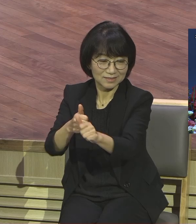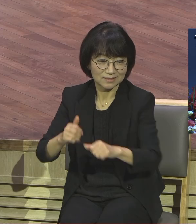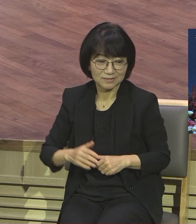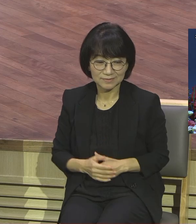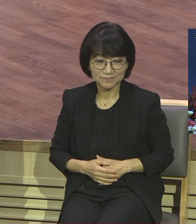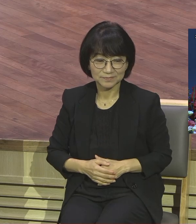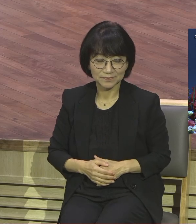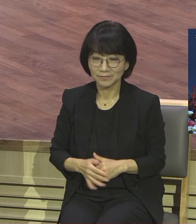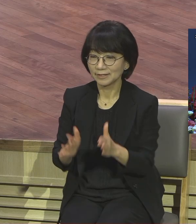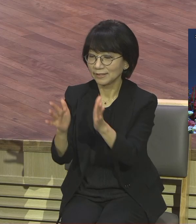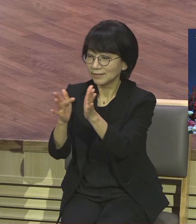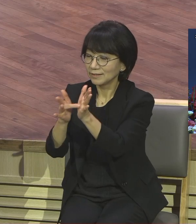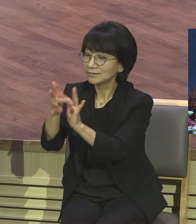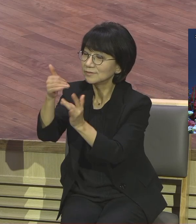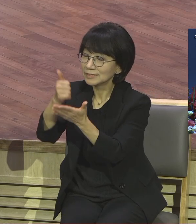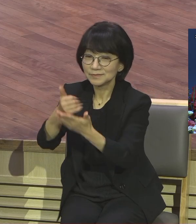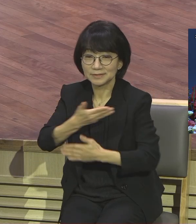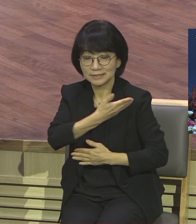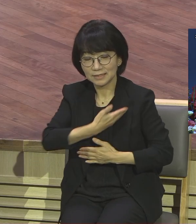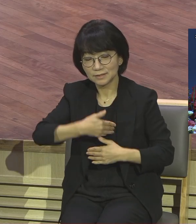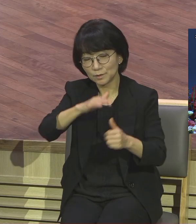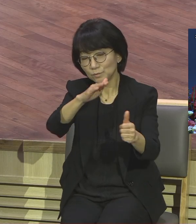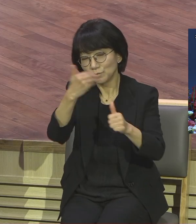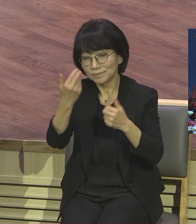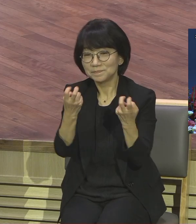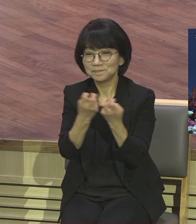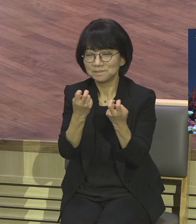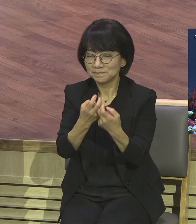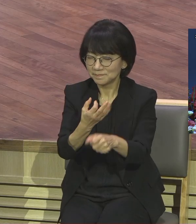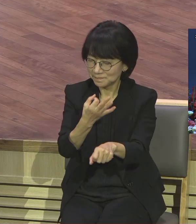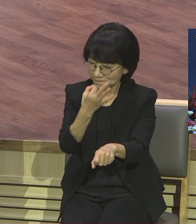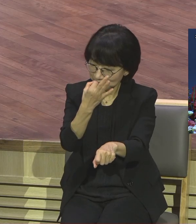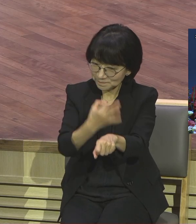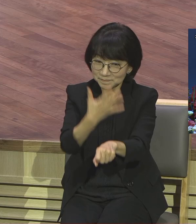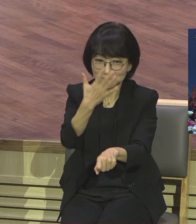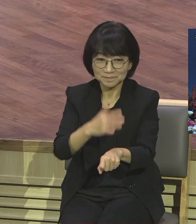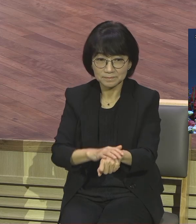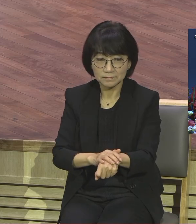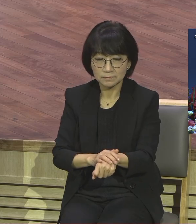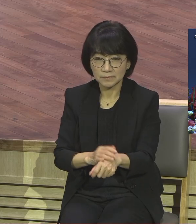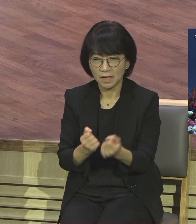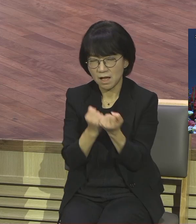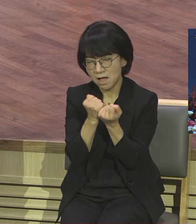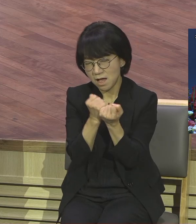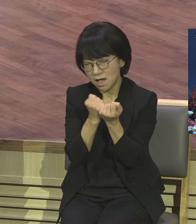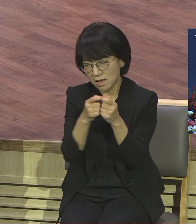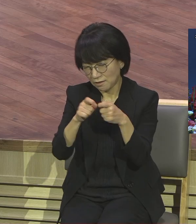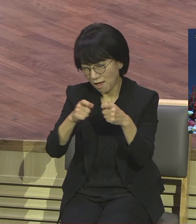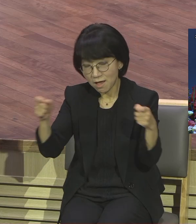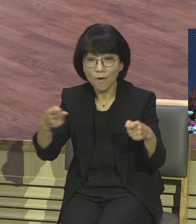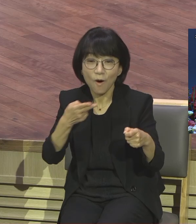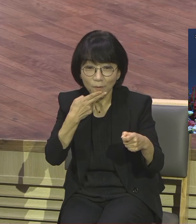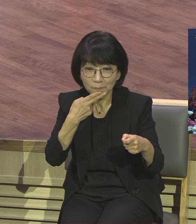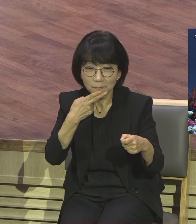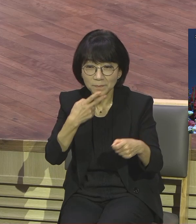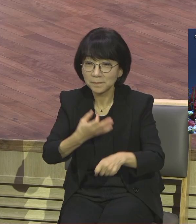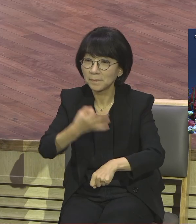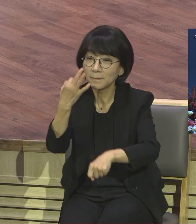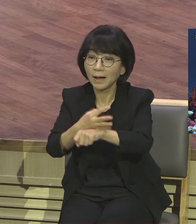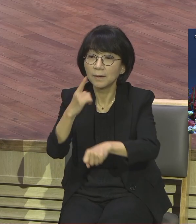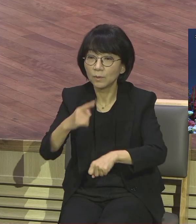예수님께서 제자를 부르신 방법은 아주 간단해요. 뭐 구구한 설명이 없어요. 딱 한마디입니다. 나를